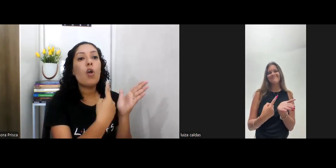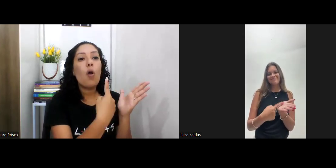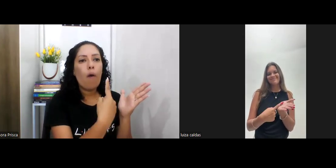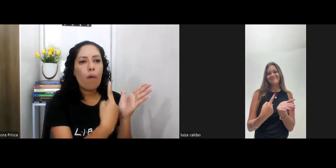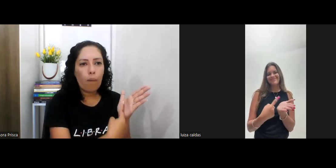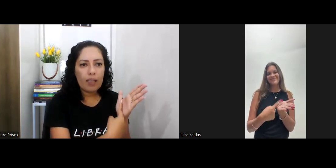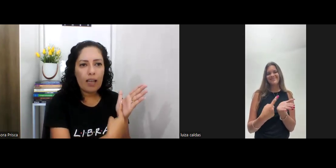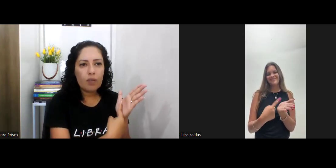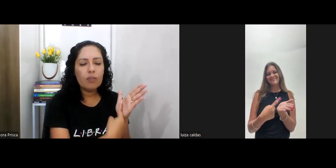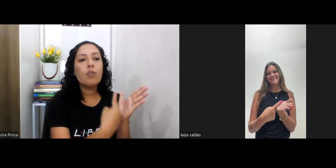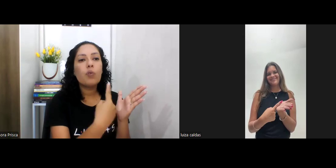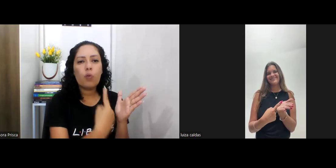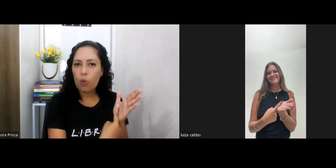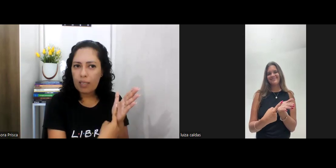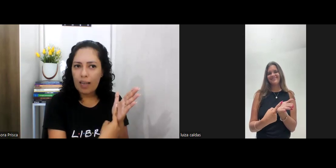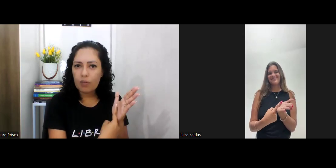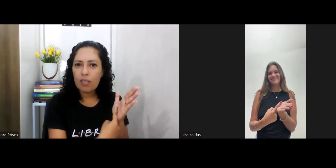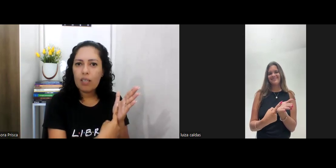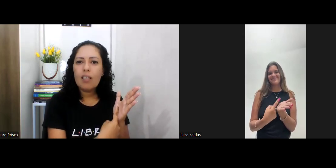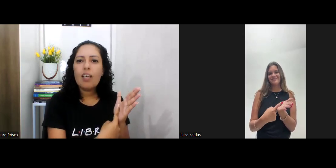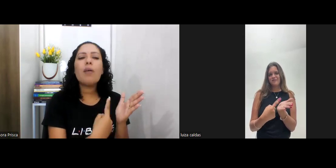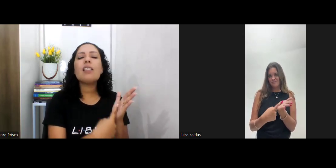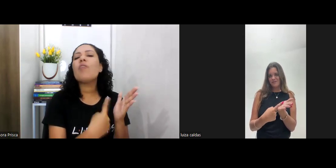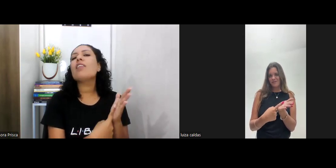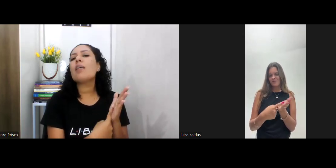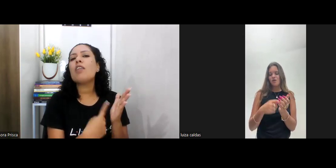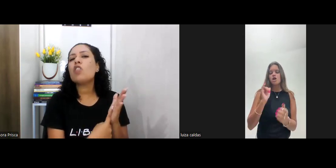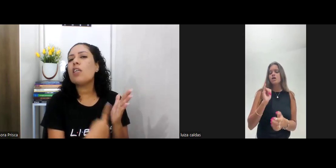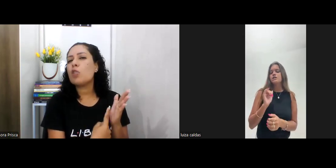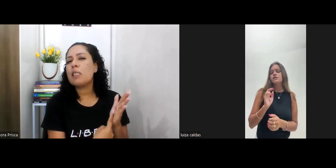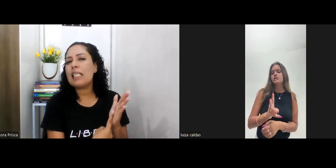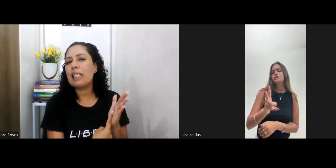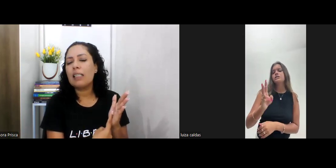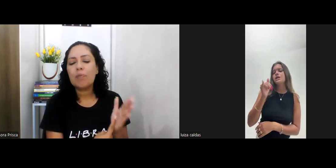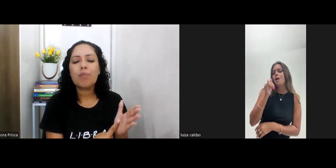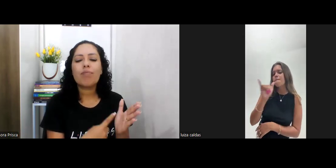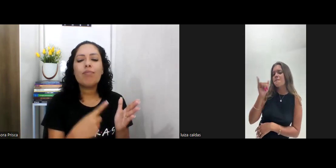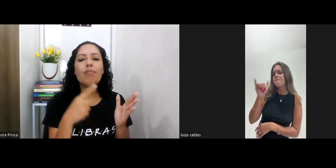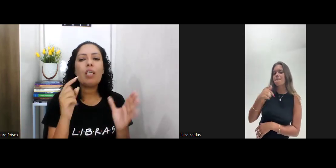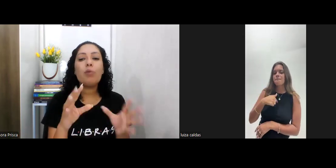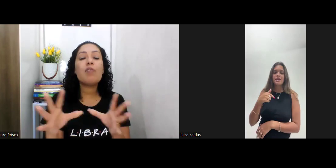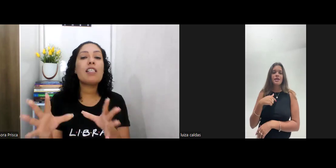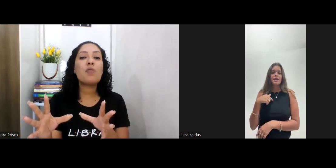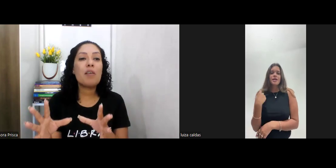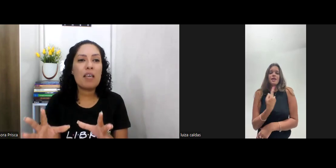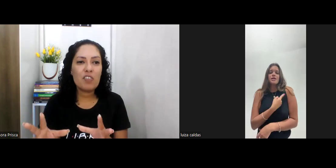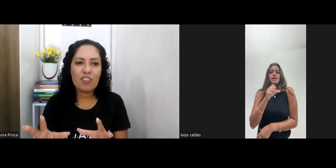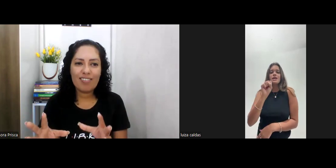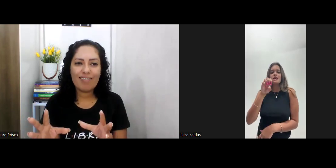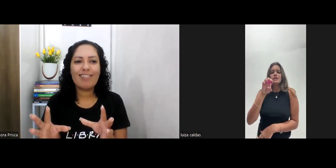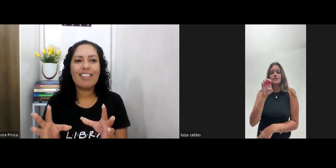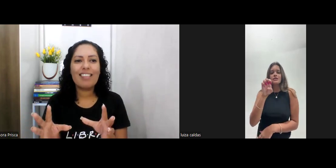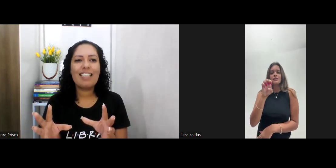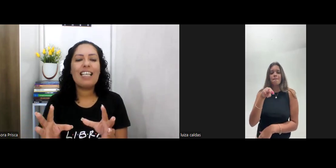sementinhas. Combinado? Combinado. E por que você fala sementinhas, Priscila? Porque vocês são